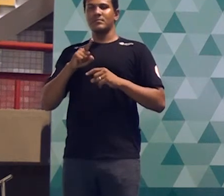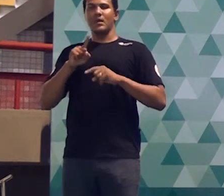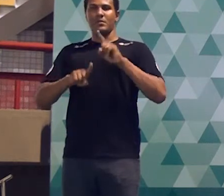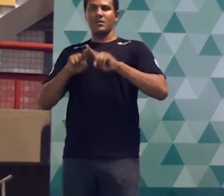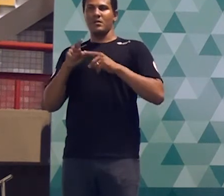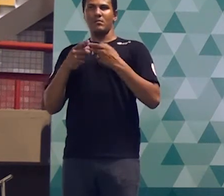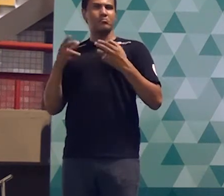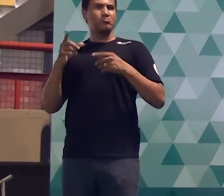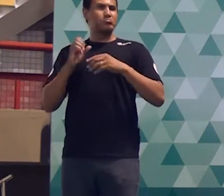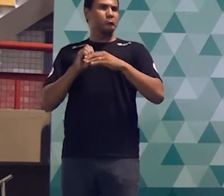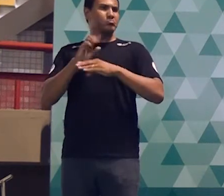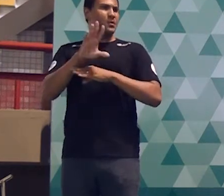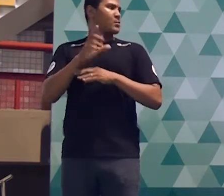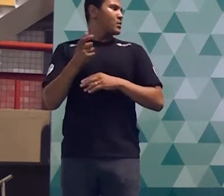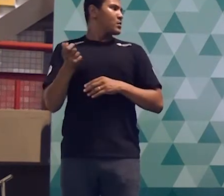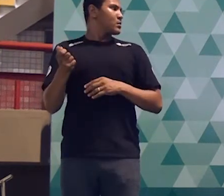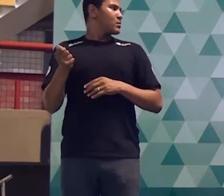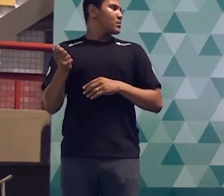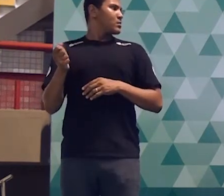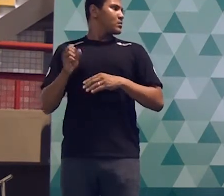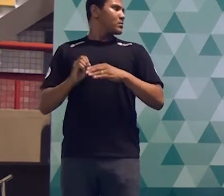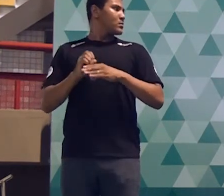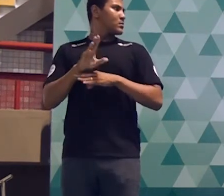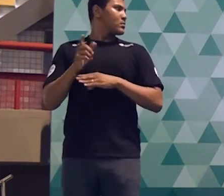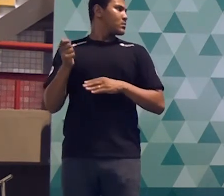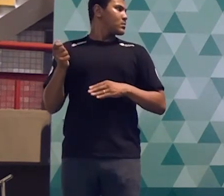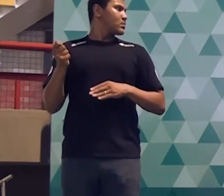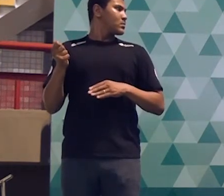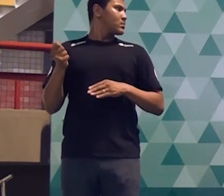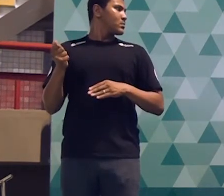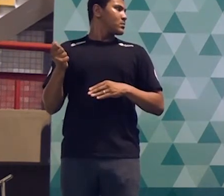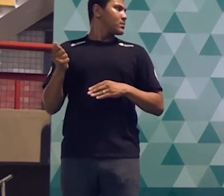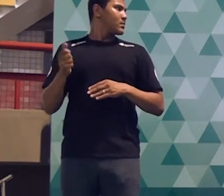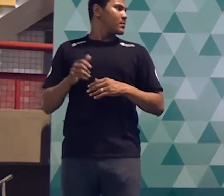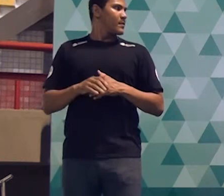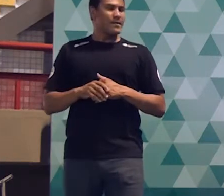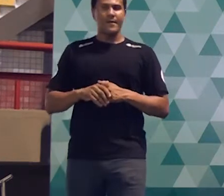quem? O pessoal aí da mesa de som, por favor.